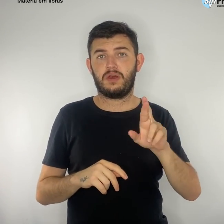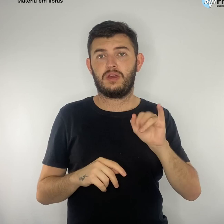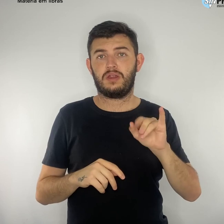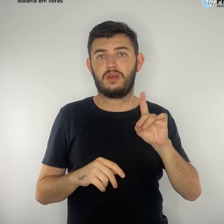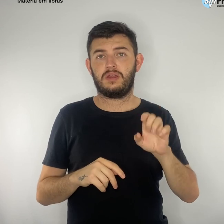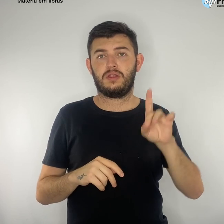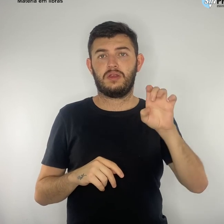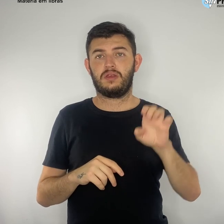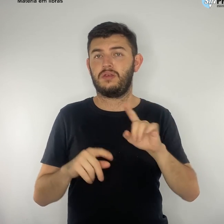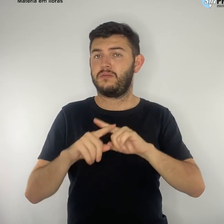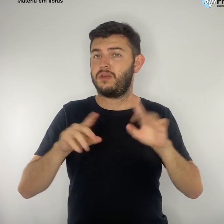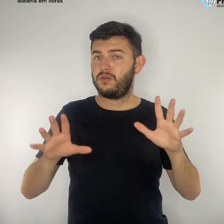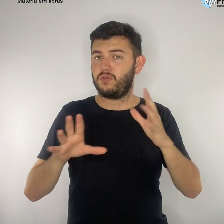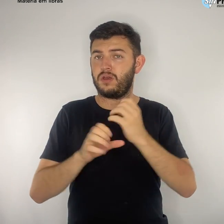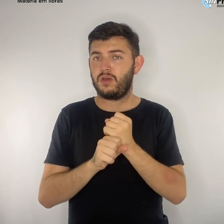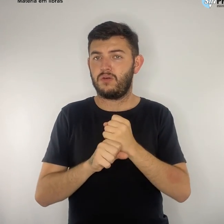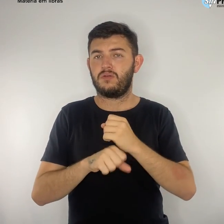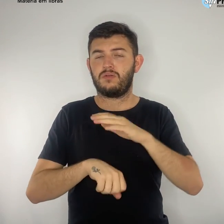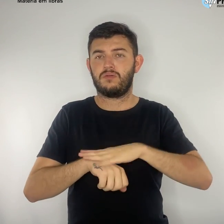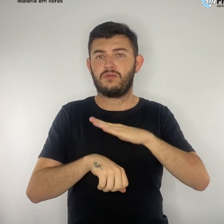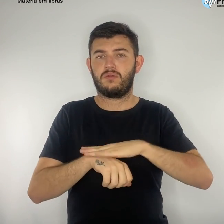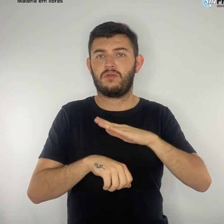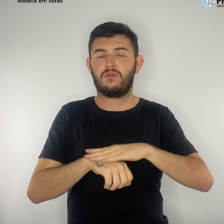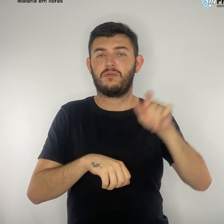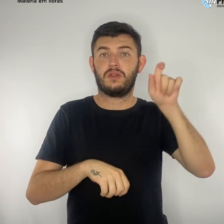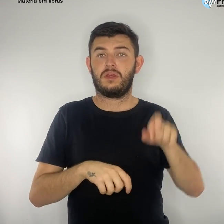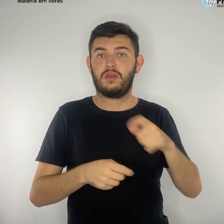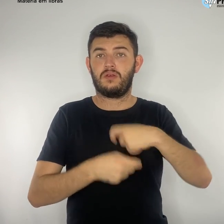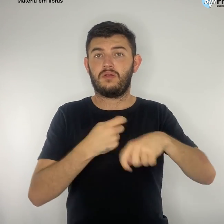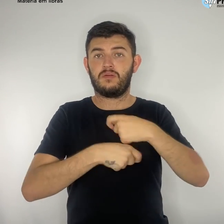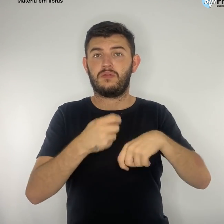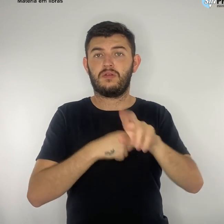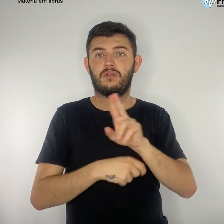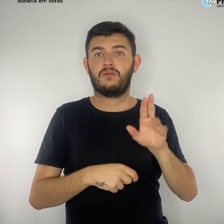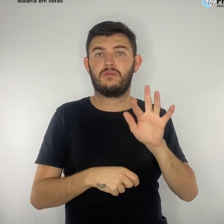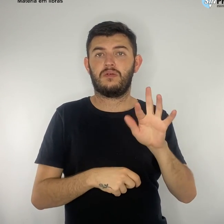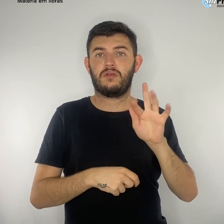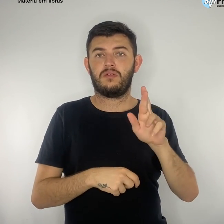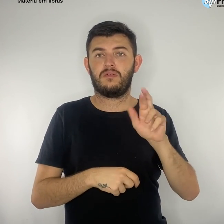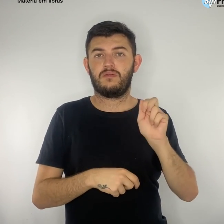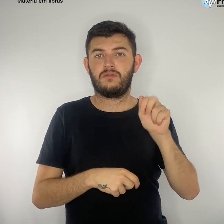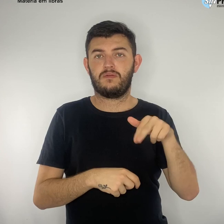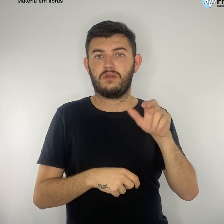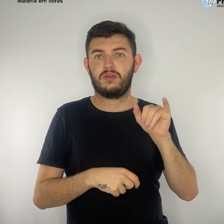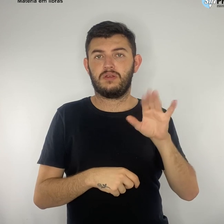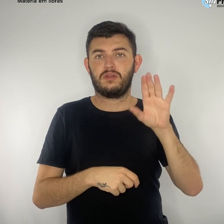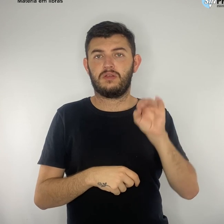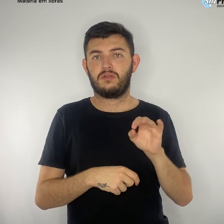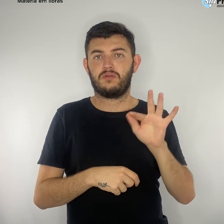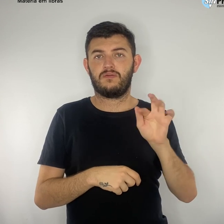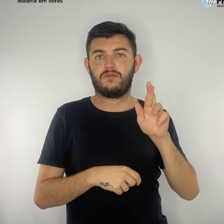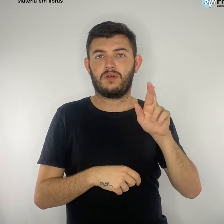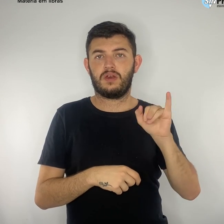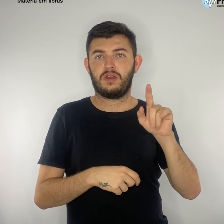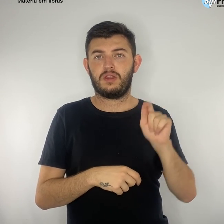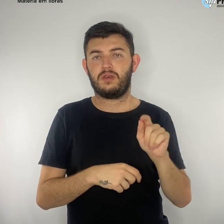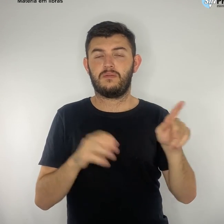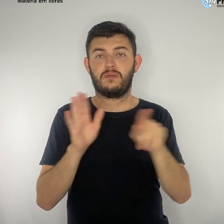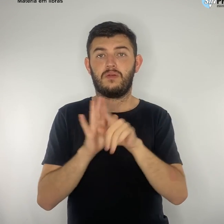cálculo é do economista Francisco Faria, da LCA Consultoria. Faria estimou a